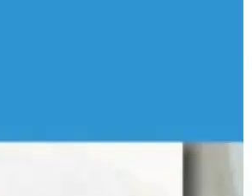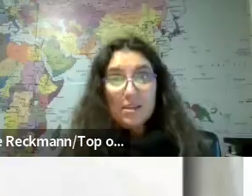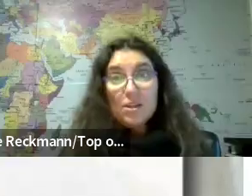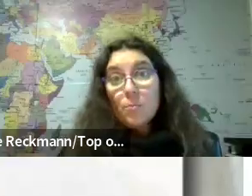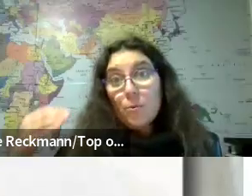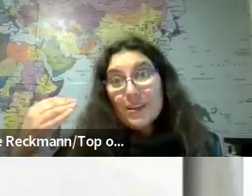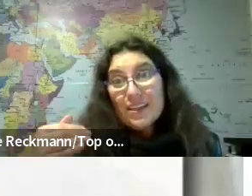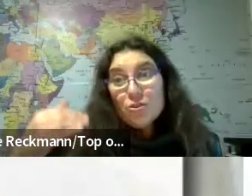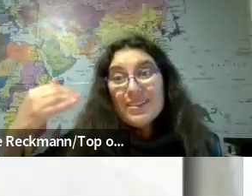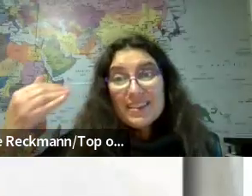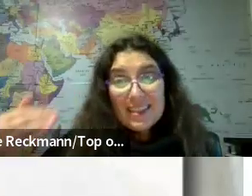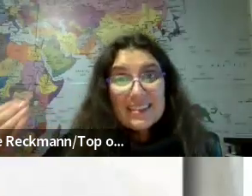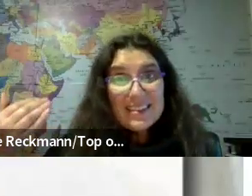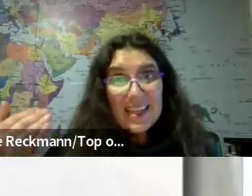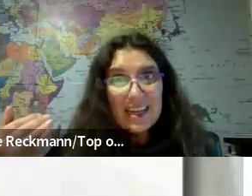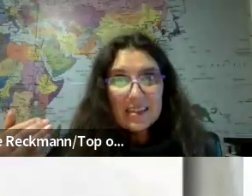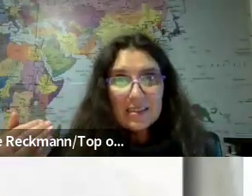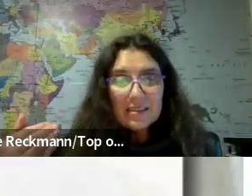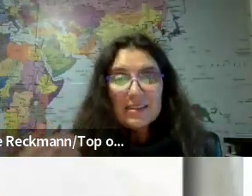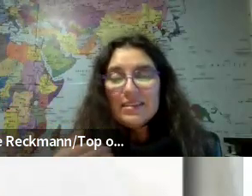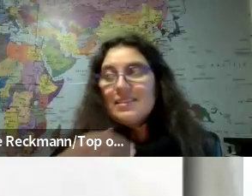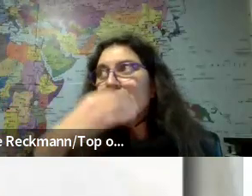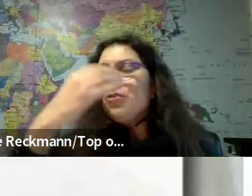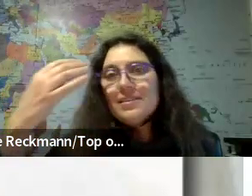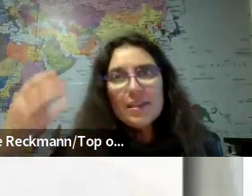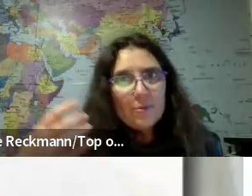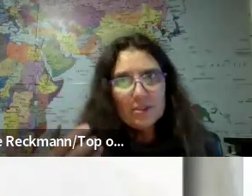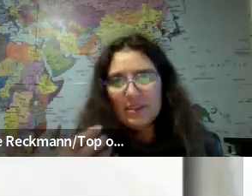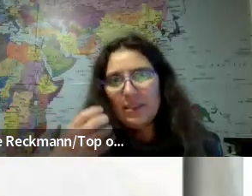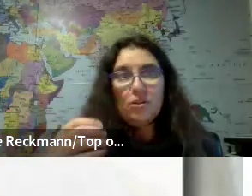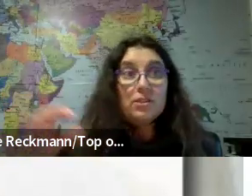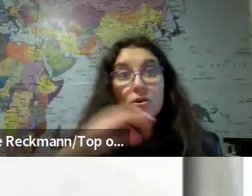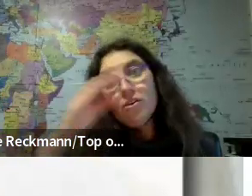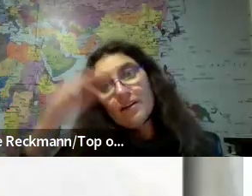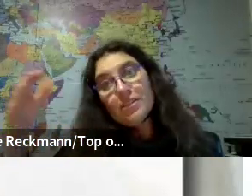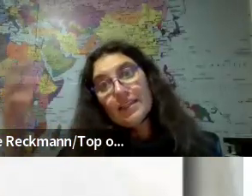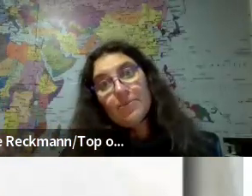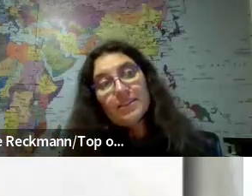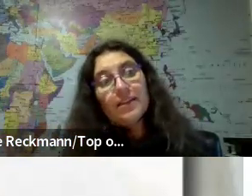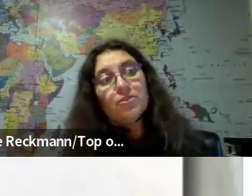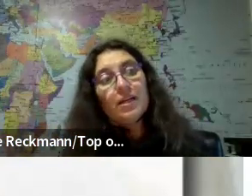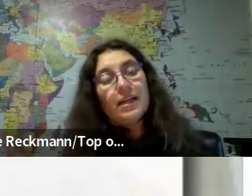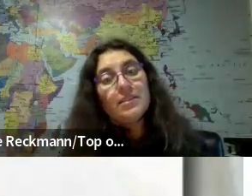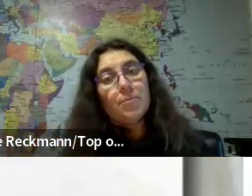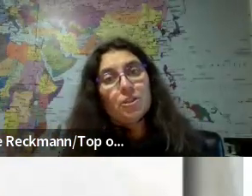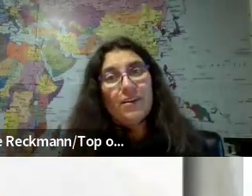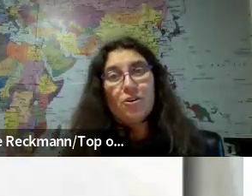Ok. Porque esto es esencial. Si no hacemos dentro de todas las cosas que tenemos que hacer dentro del análisis de puesto de